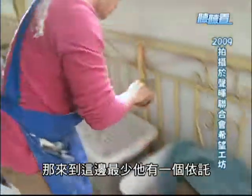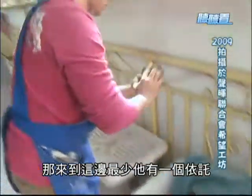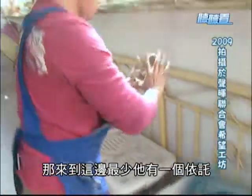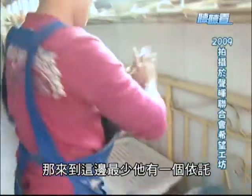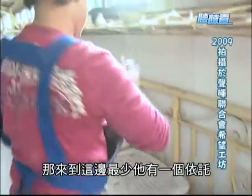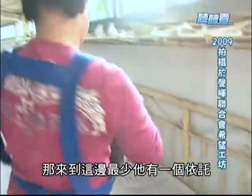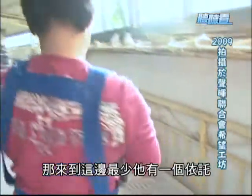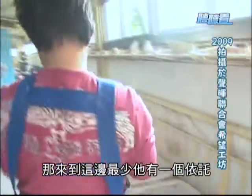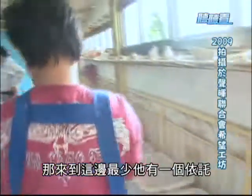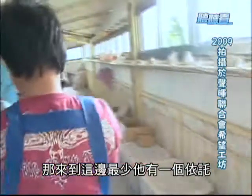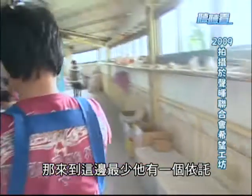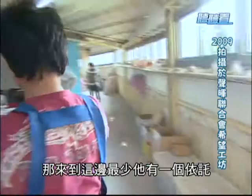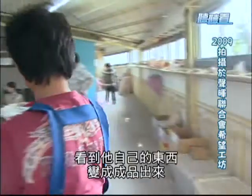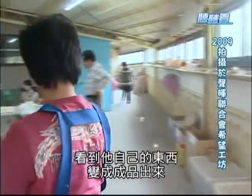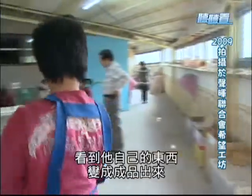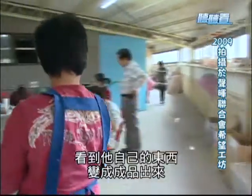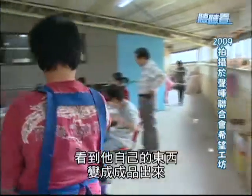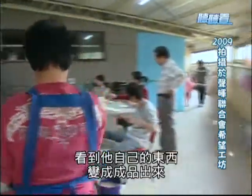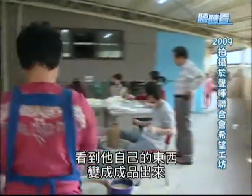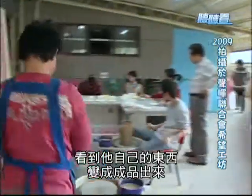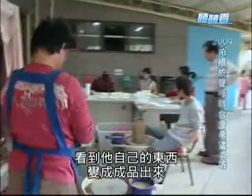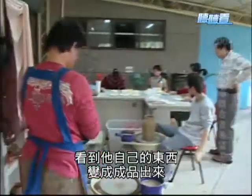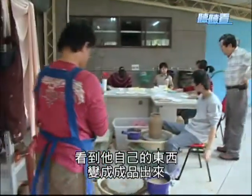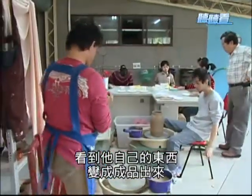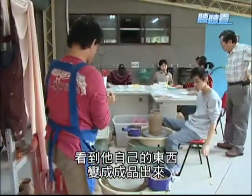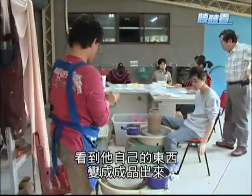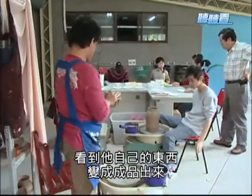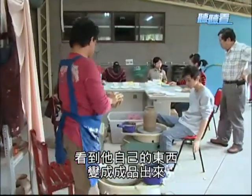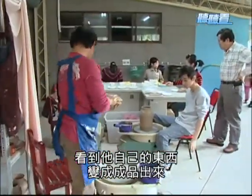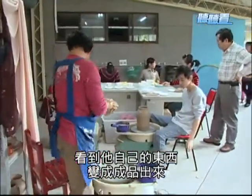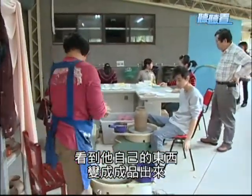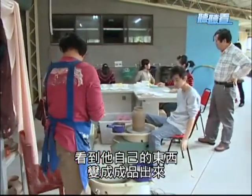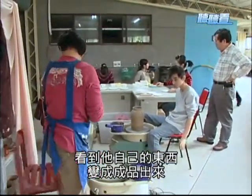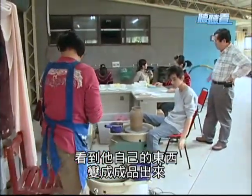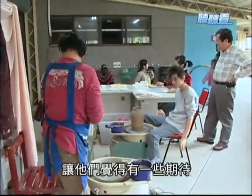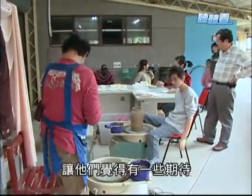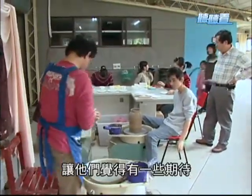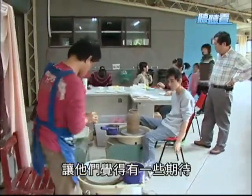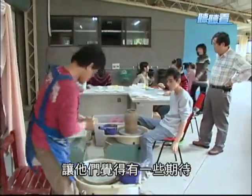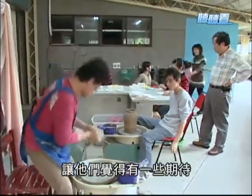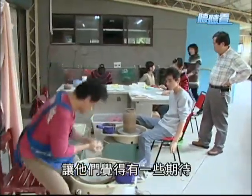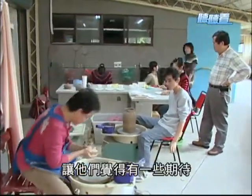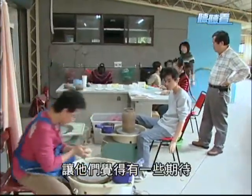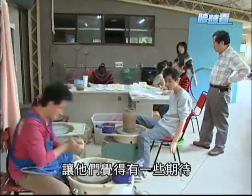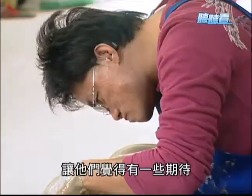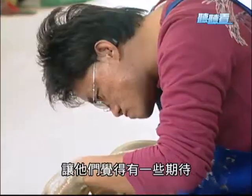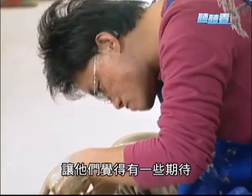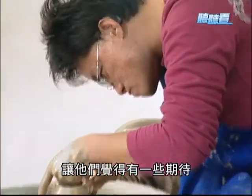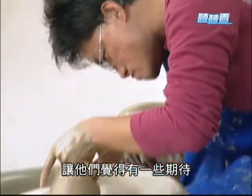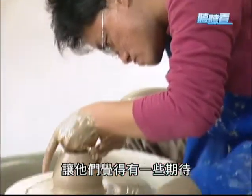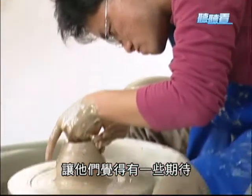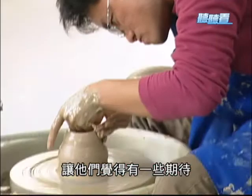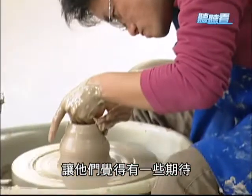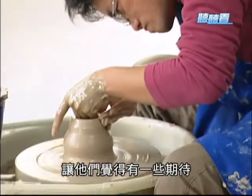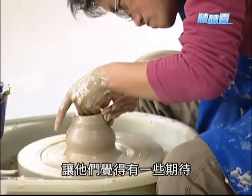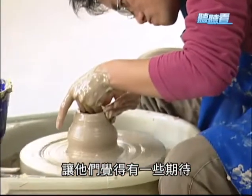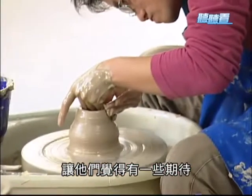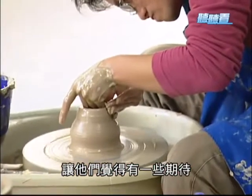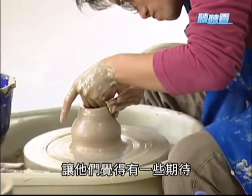依托，看到他自己的东西变成成品出来，让他们觉得有一些期待。要不然的